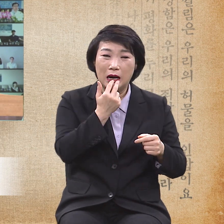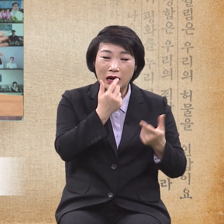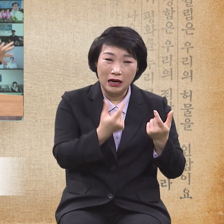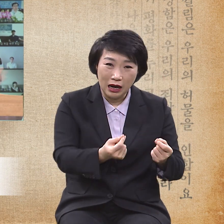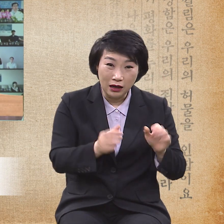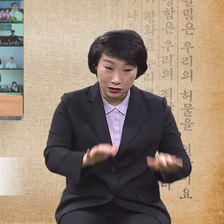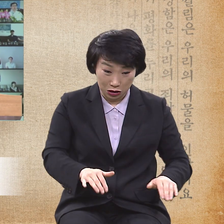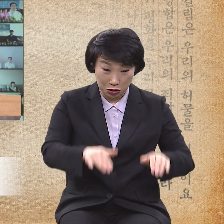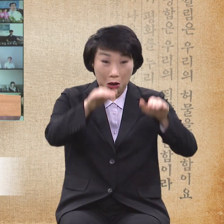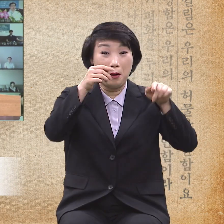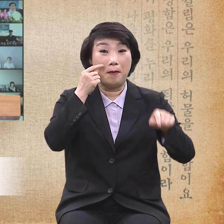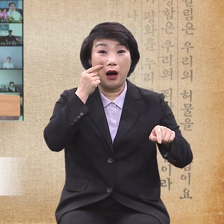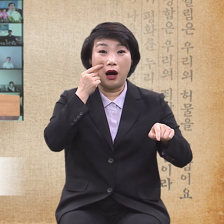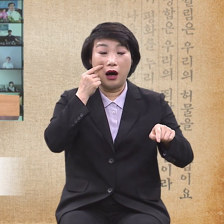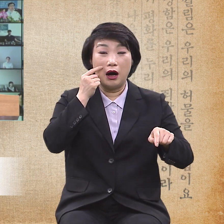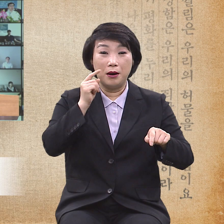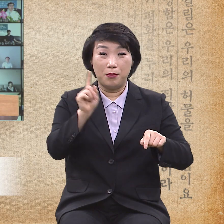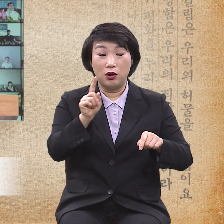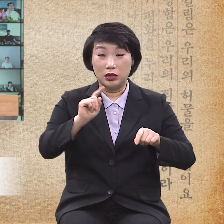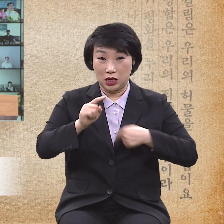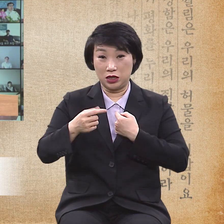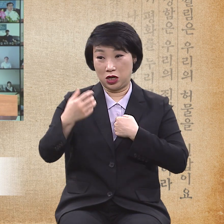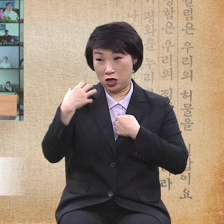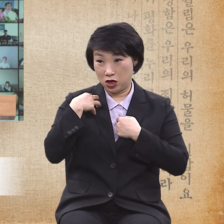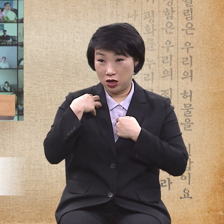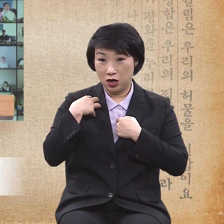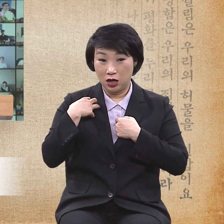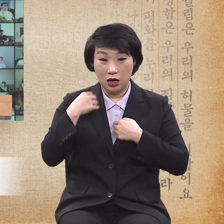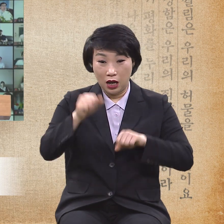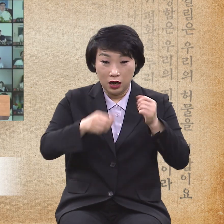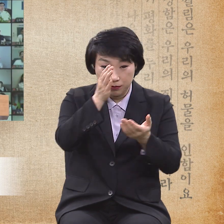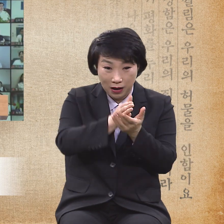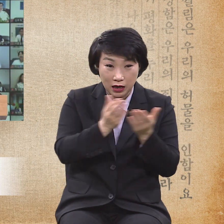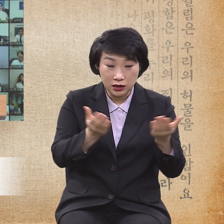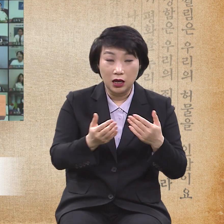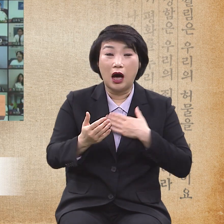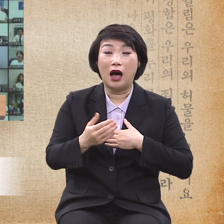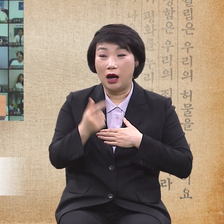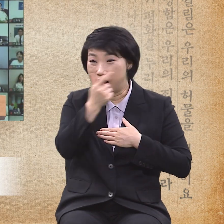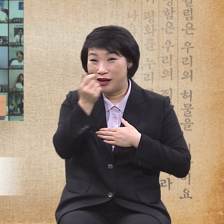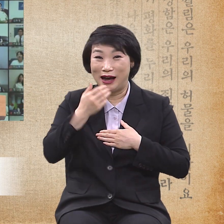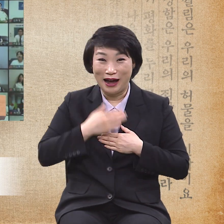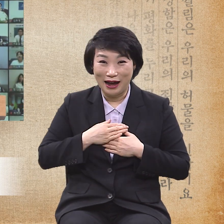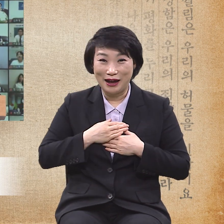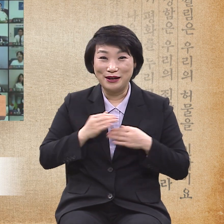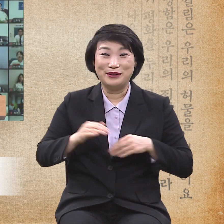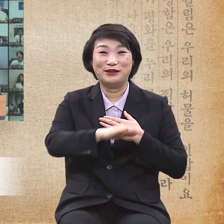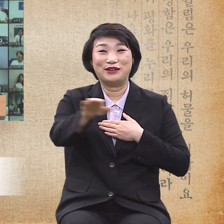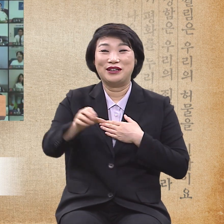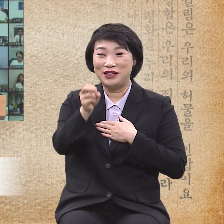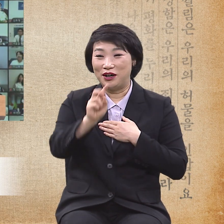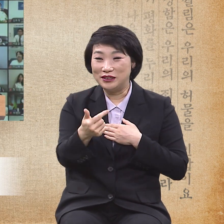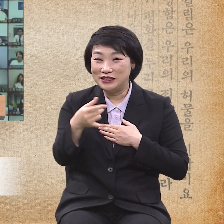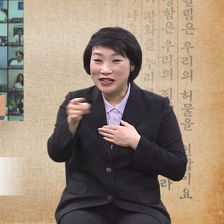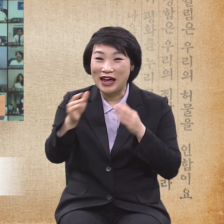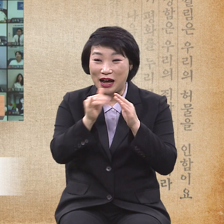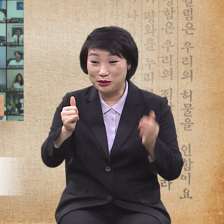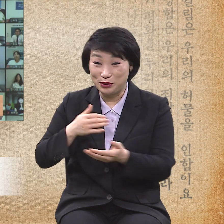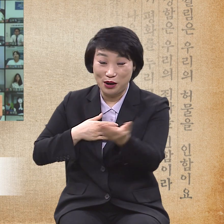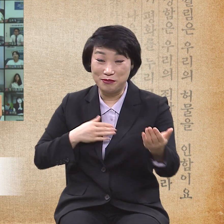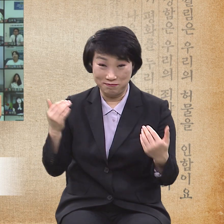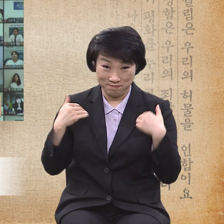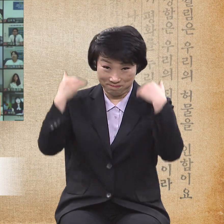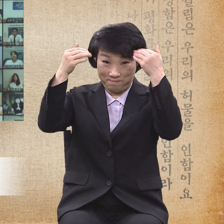그러나 장성하면 자기가 해야 될 일과 안 해야 될 일을 알지 않냐 이 말이요. 우리 연세가족이요 장성한